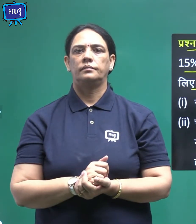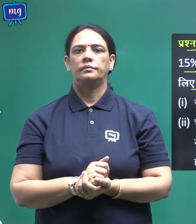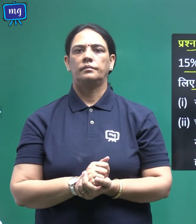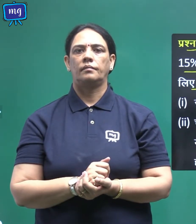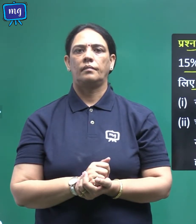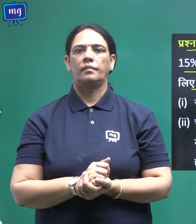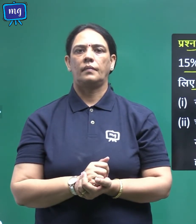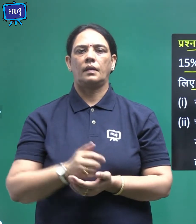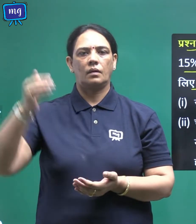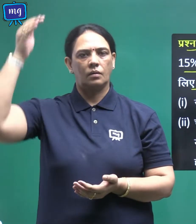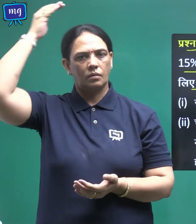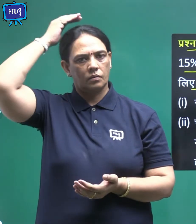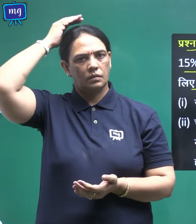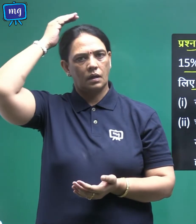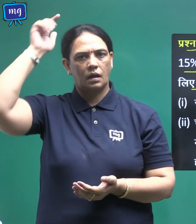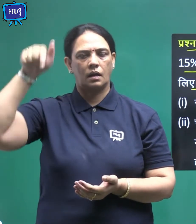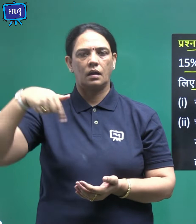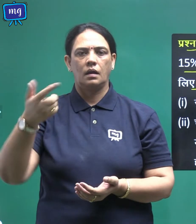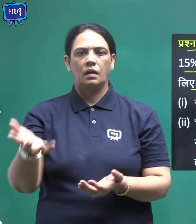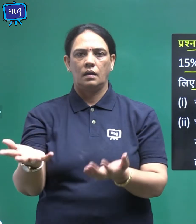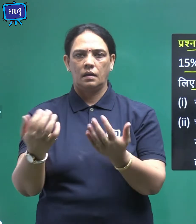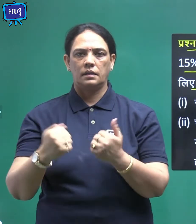उधार ली जाती है